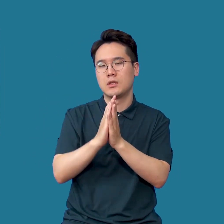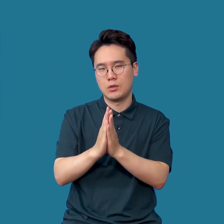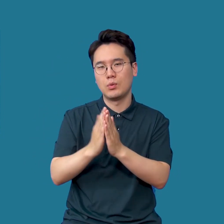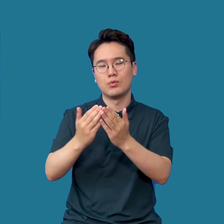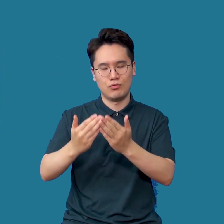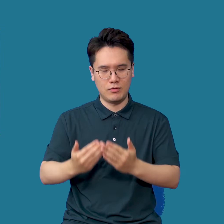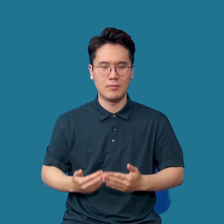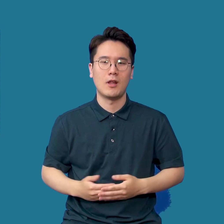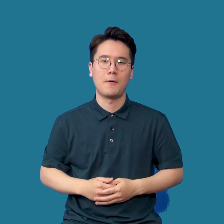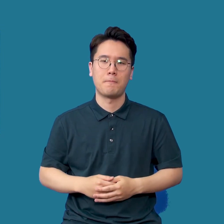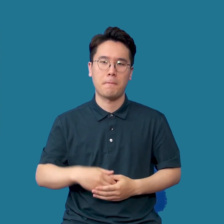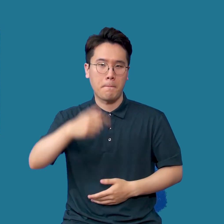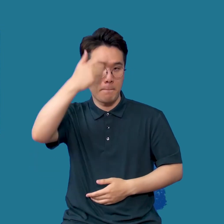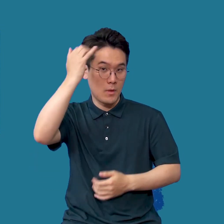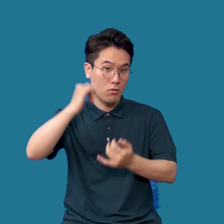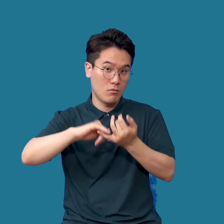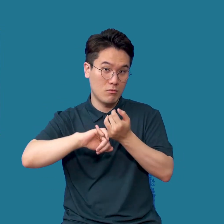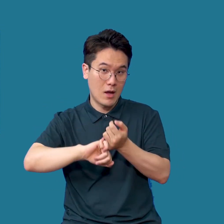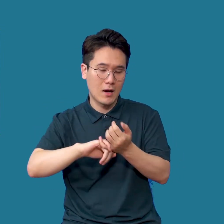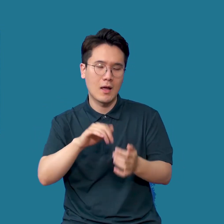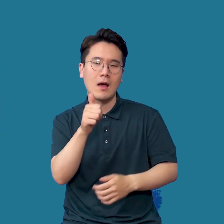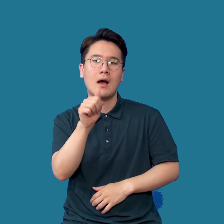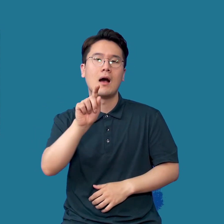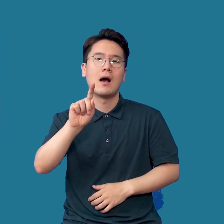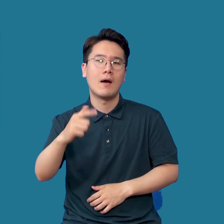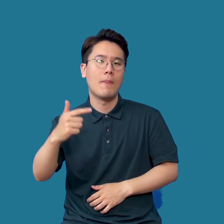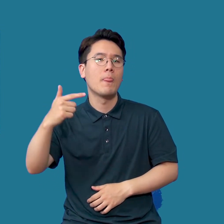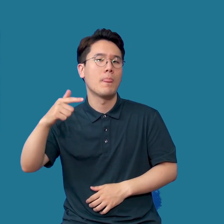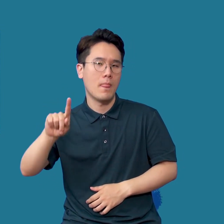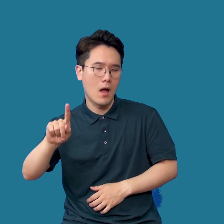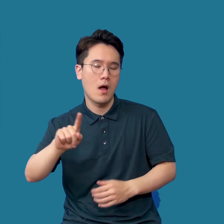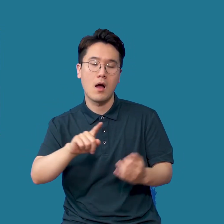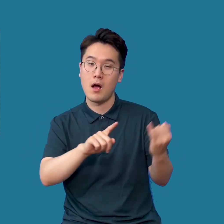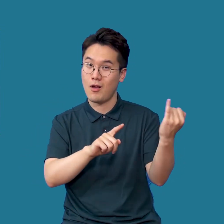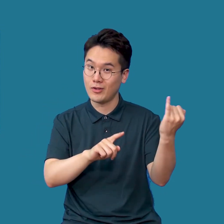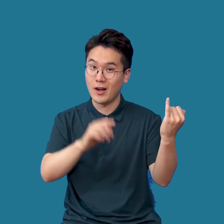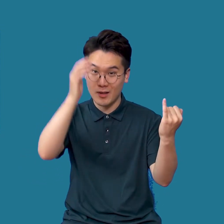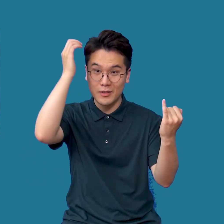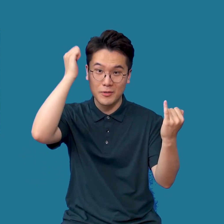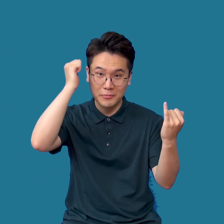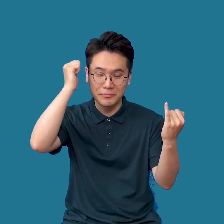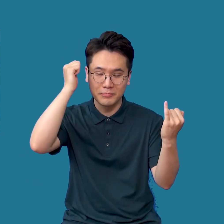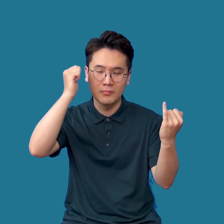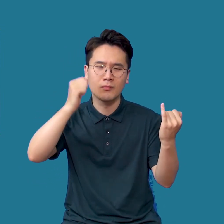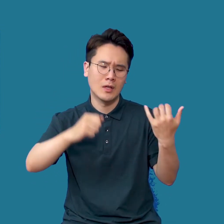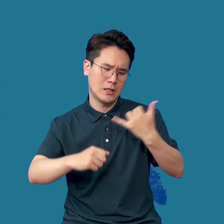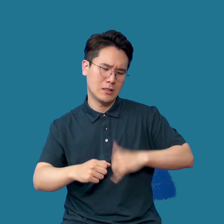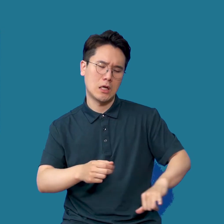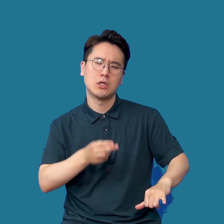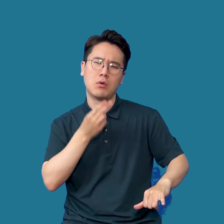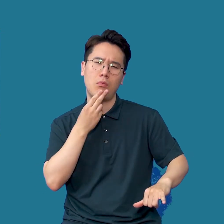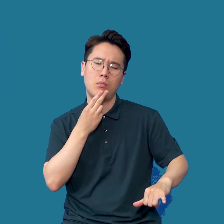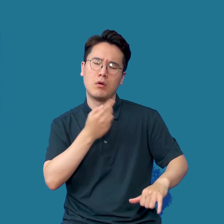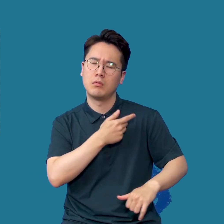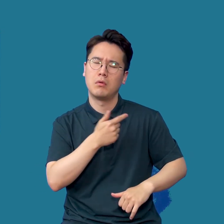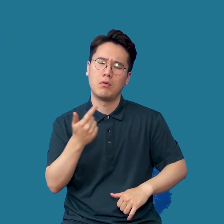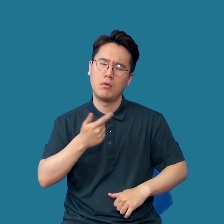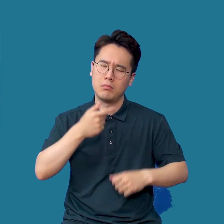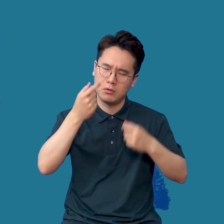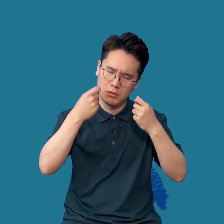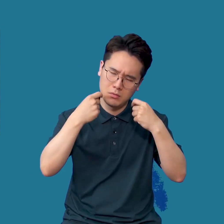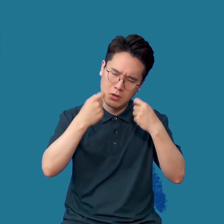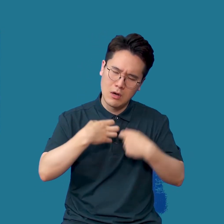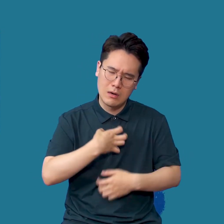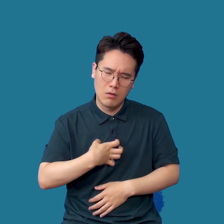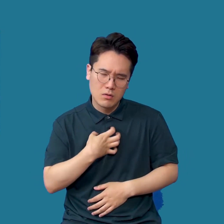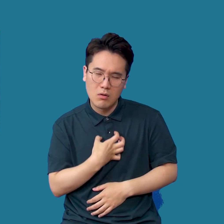구약의 한나 생각나지 않습니까? 자식이 없어서 너무 슬프고 외롭고 힘들었습니다.